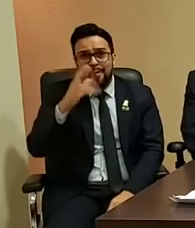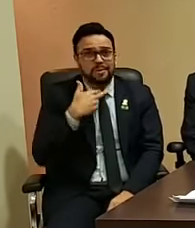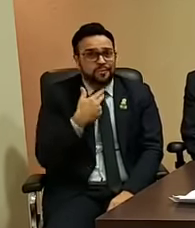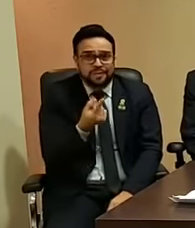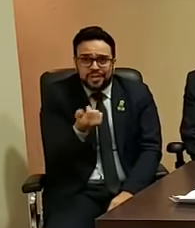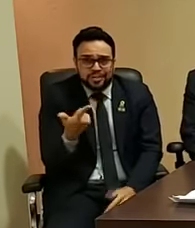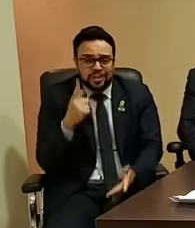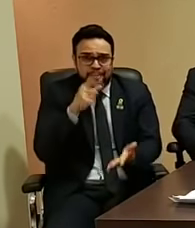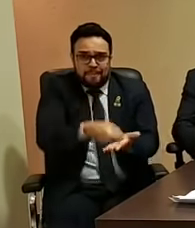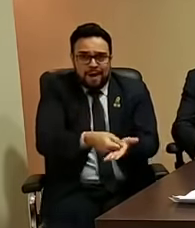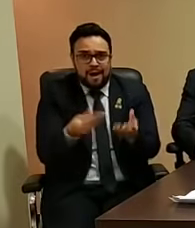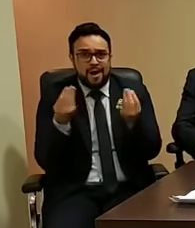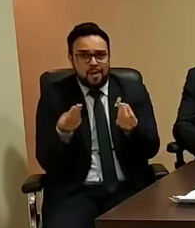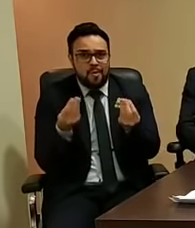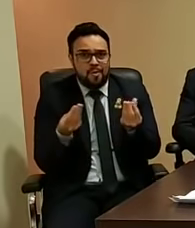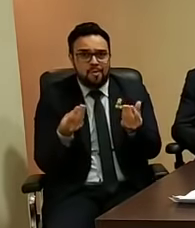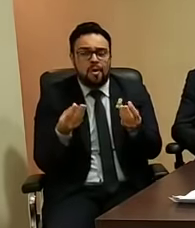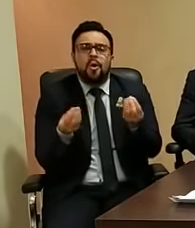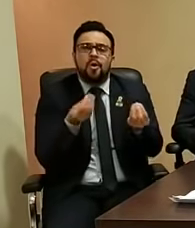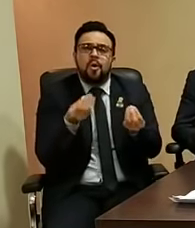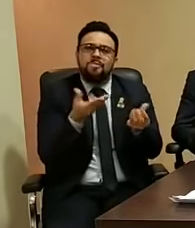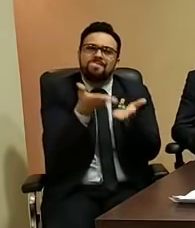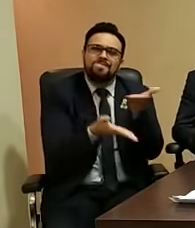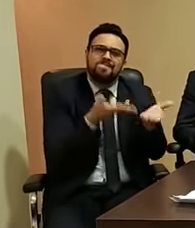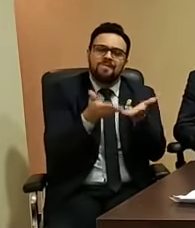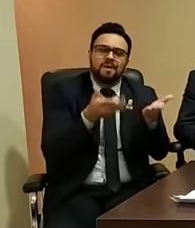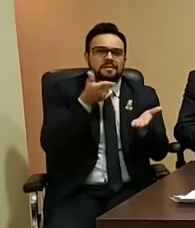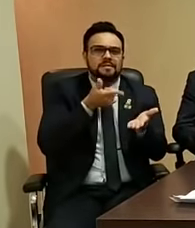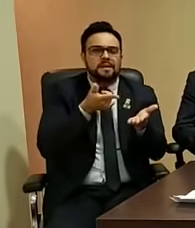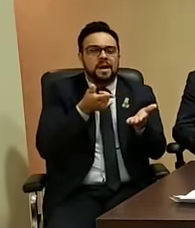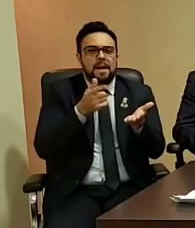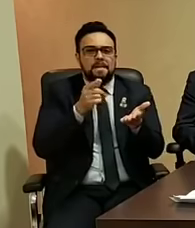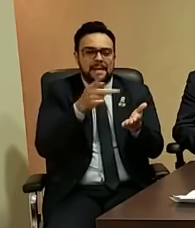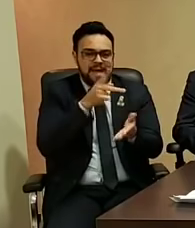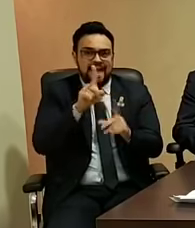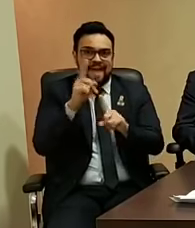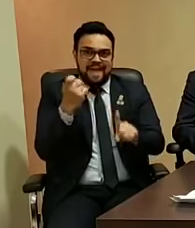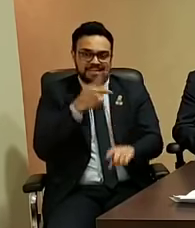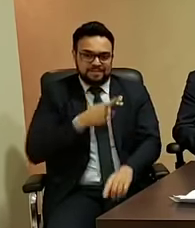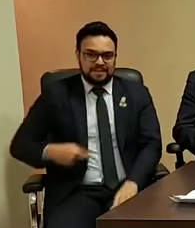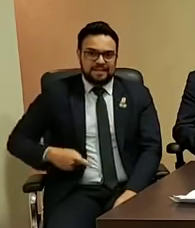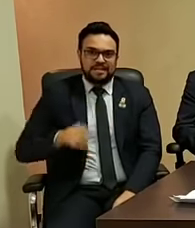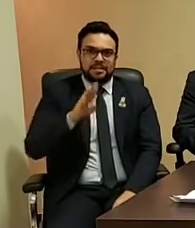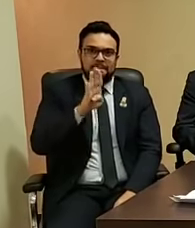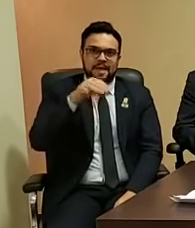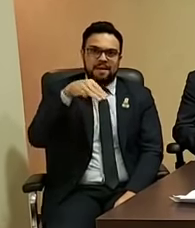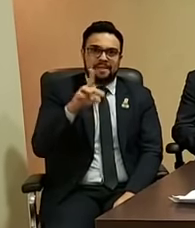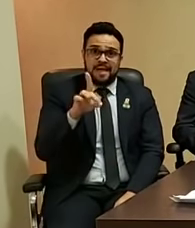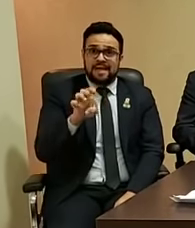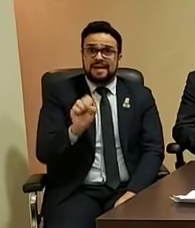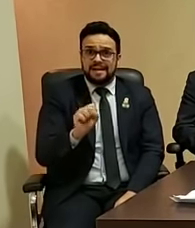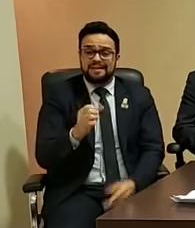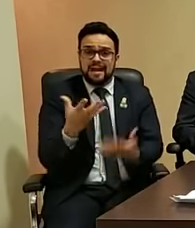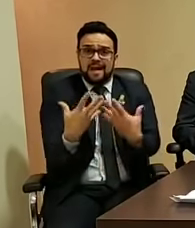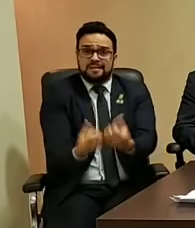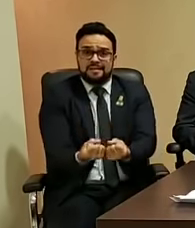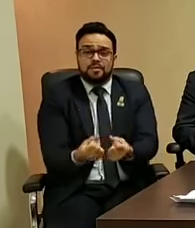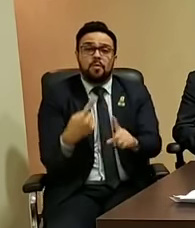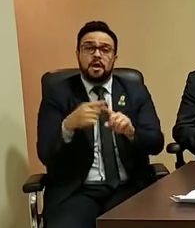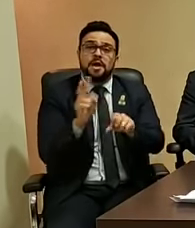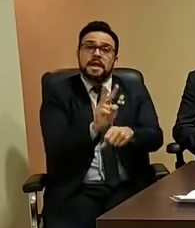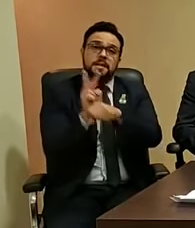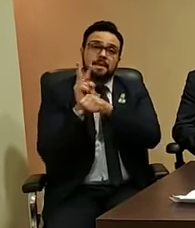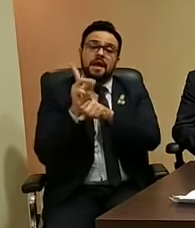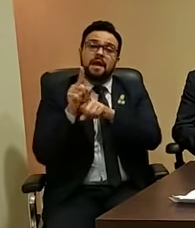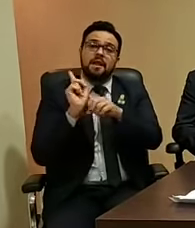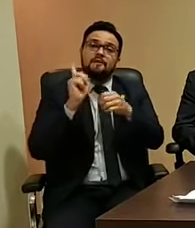pagar? Como é que eles convenceram o presidente do BNDES da época a fazer esse empréstimo? Muito simples, presidente. Esse empréstimo contava com o aval do